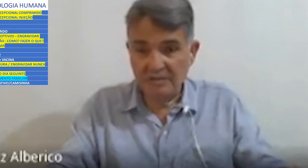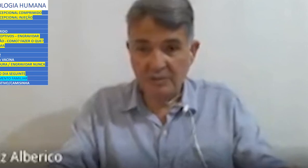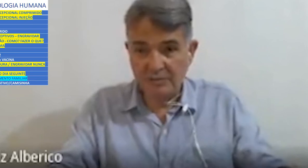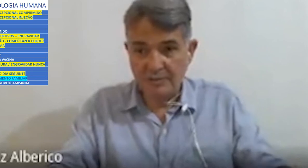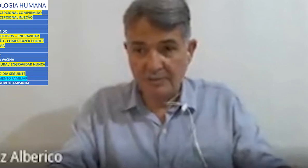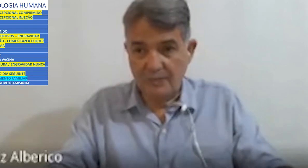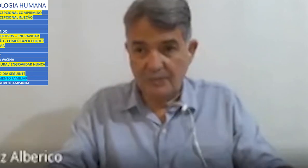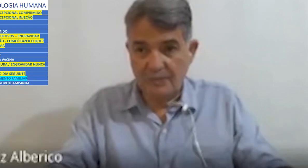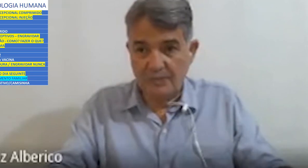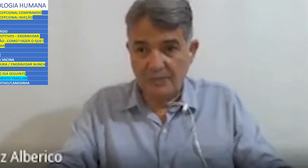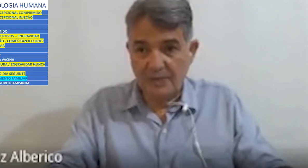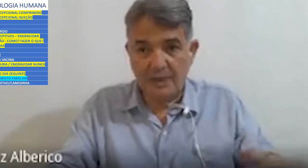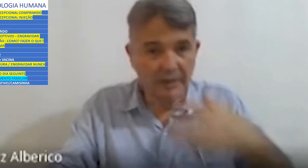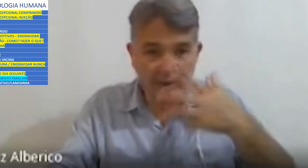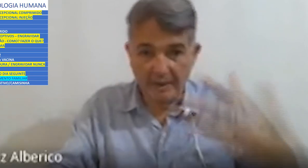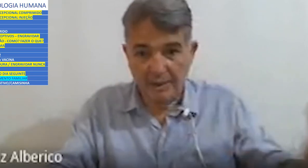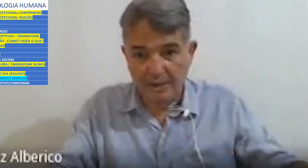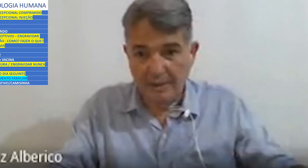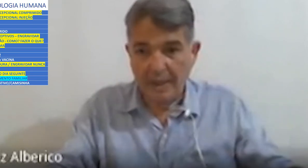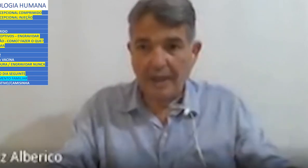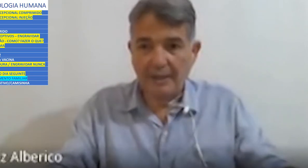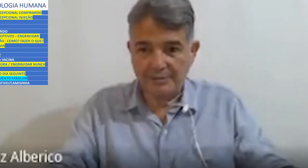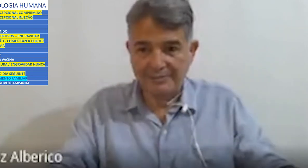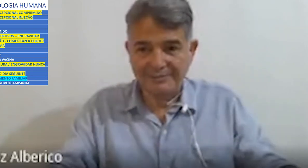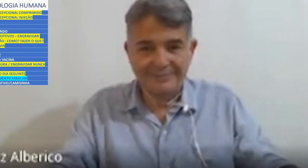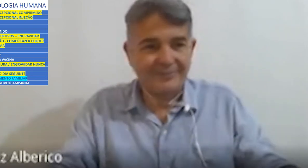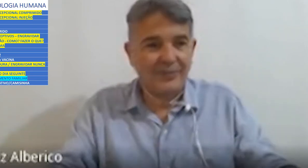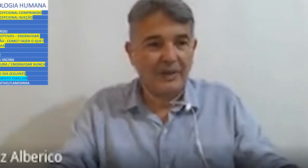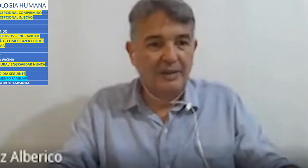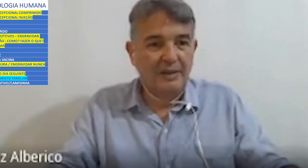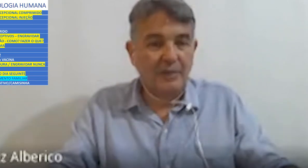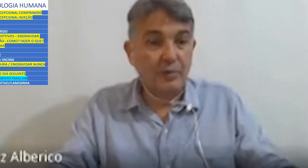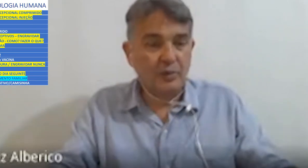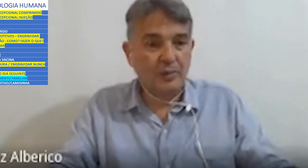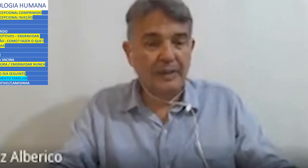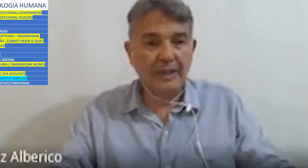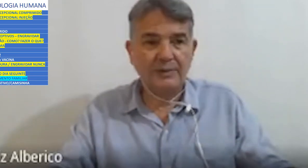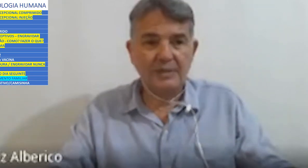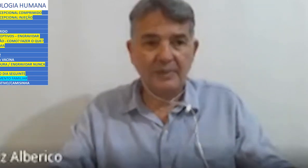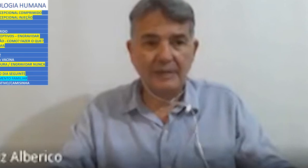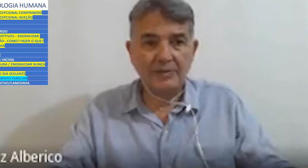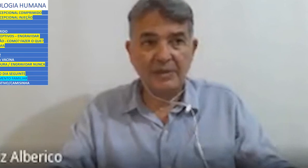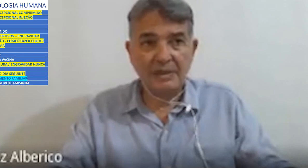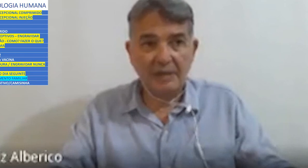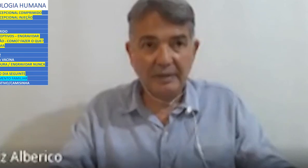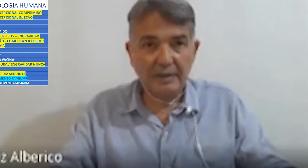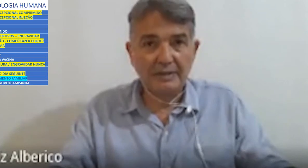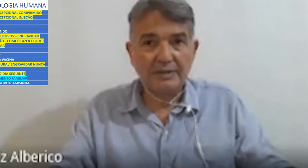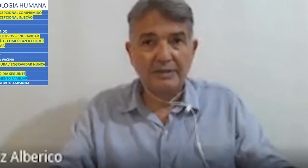visível. É na cara. Muito complicada essa parte para você entender do